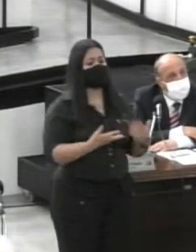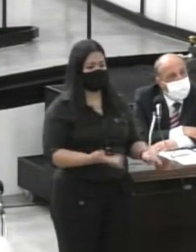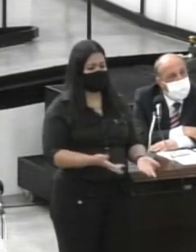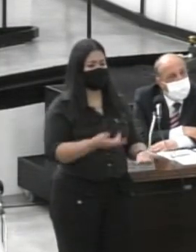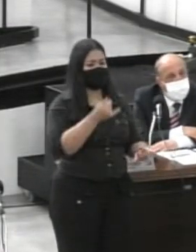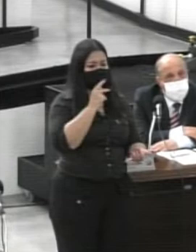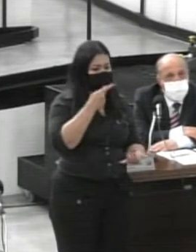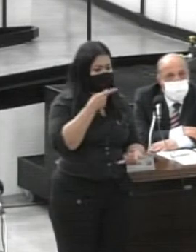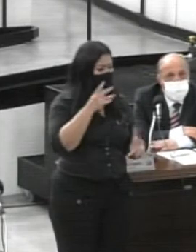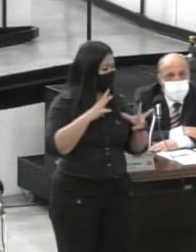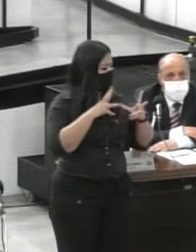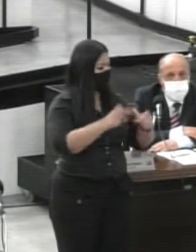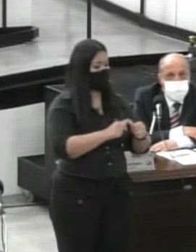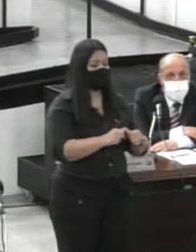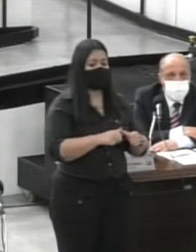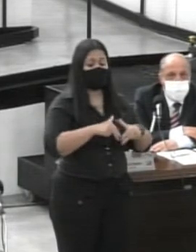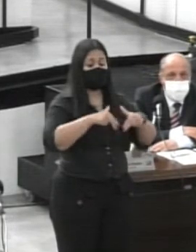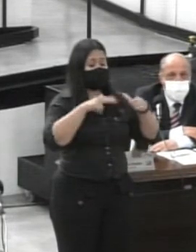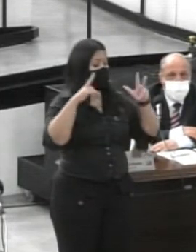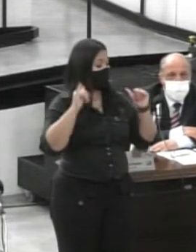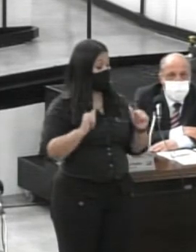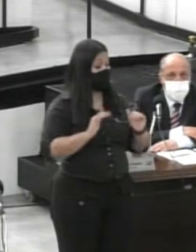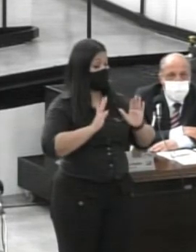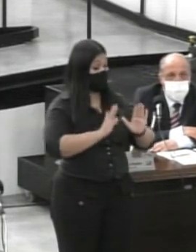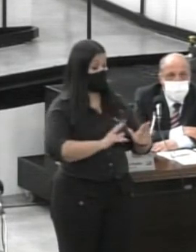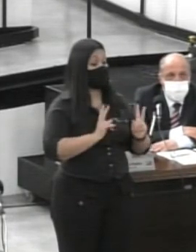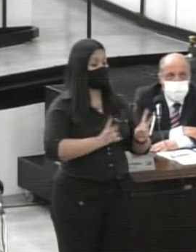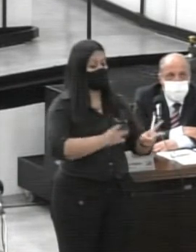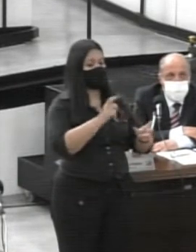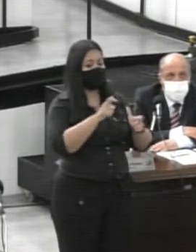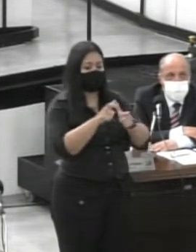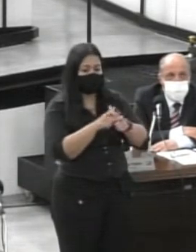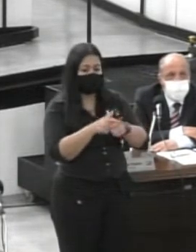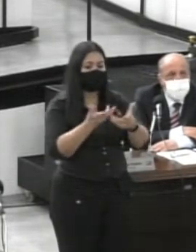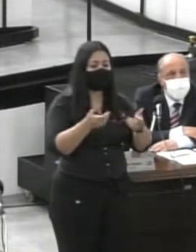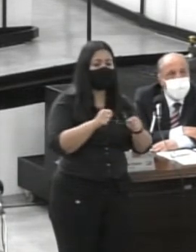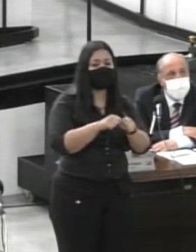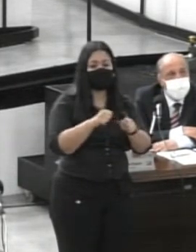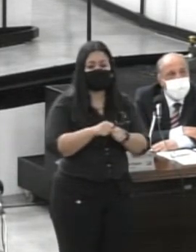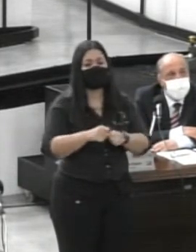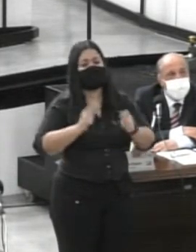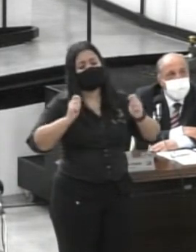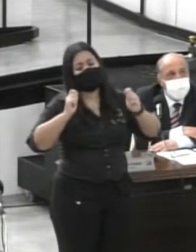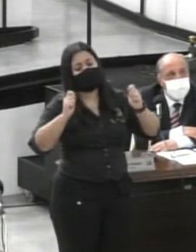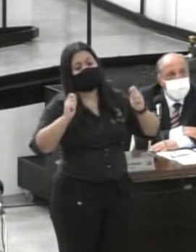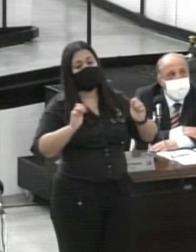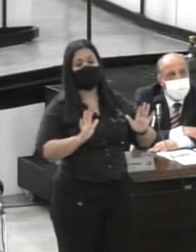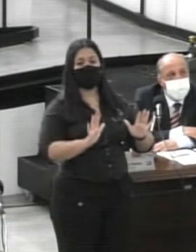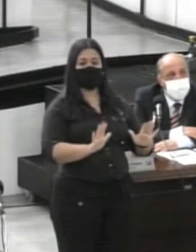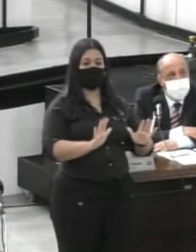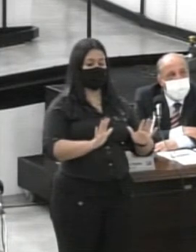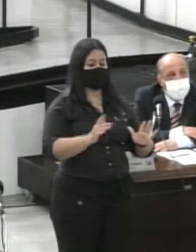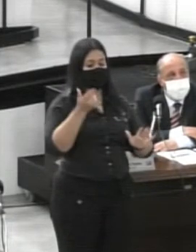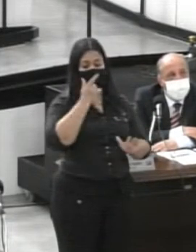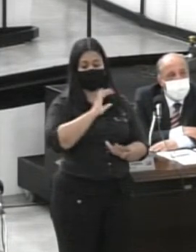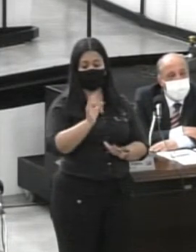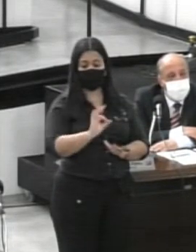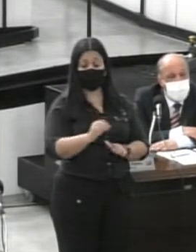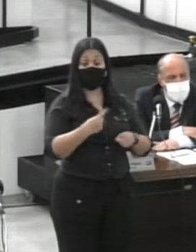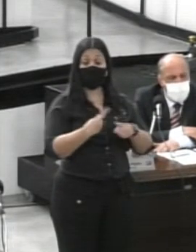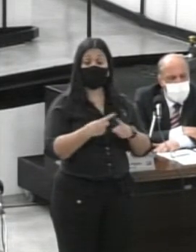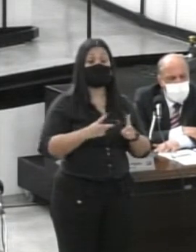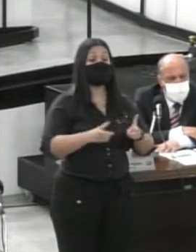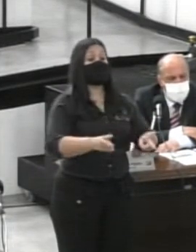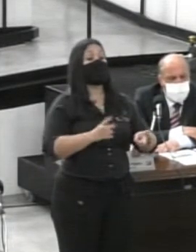lá no Beatriz, nunca. Porém, sempre tem aquela minoria que quer fazer uma tempestade no copo d'água, e não vai vencer nunca, né? O que sempre prevalece